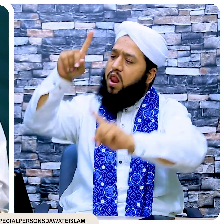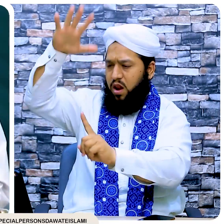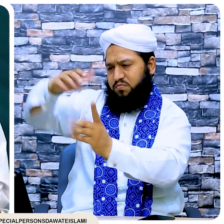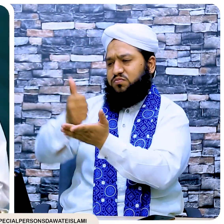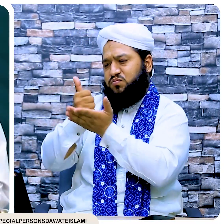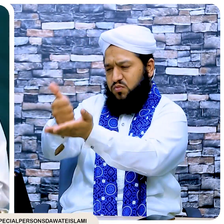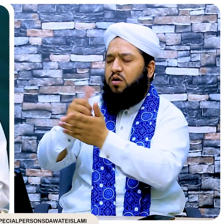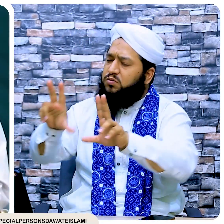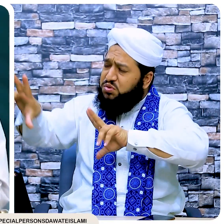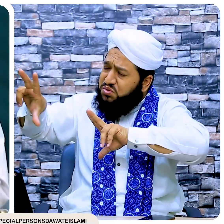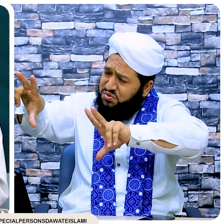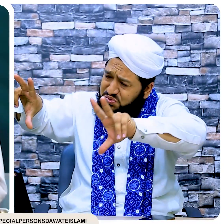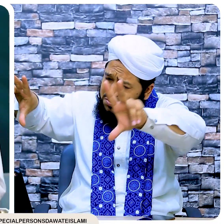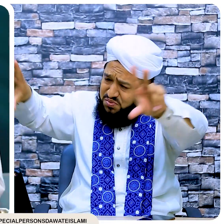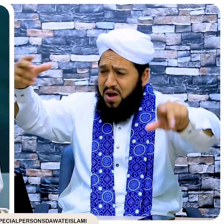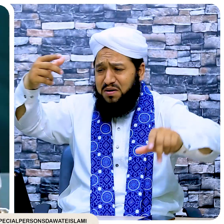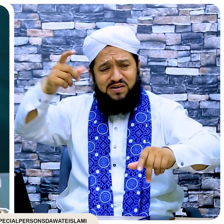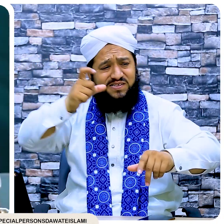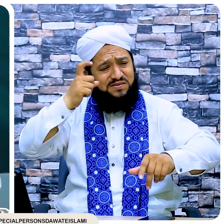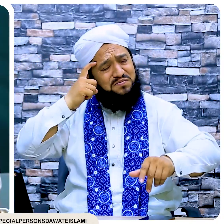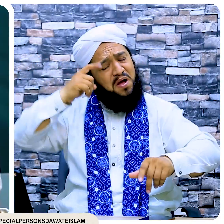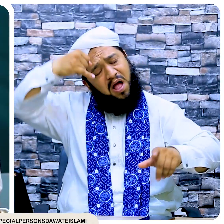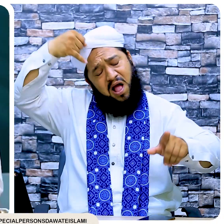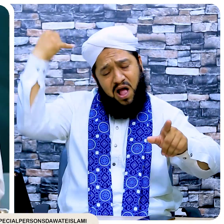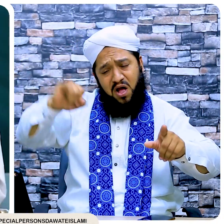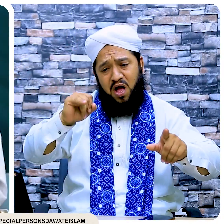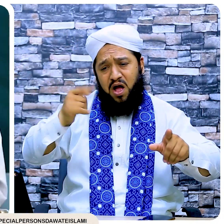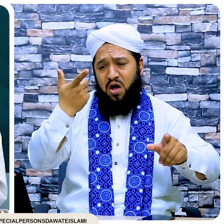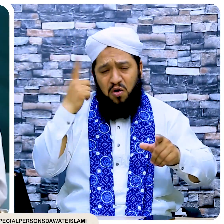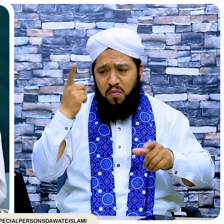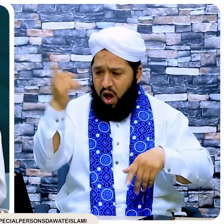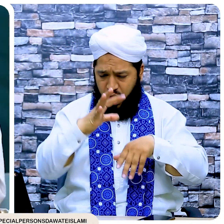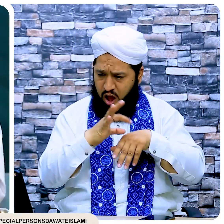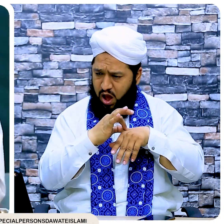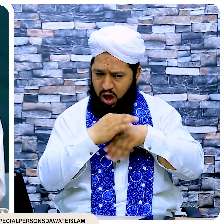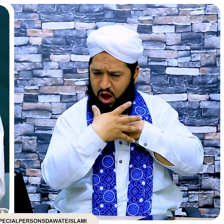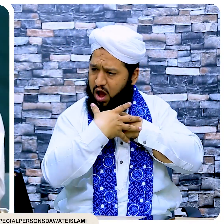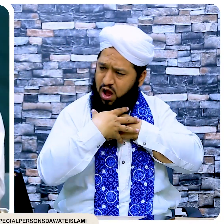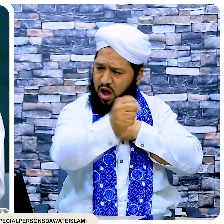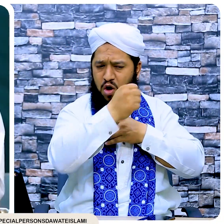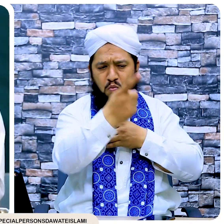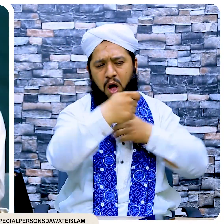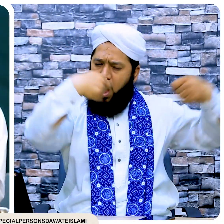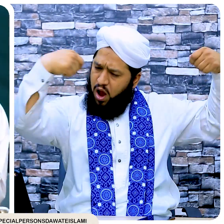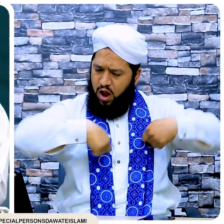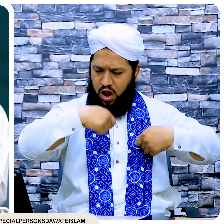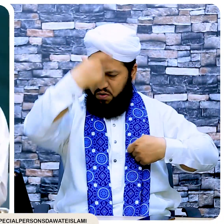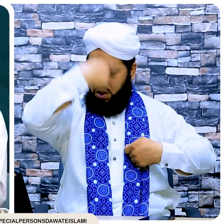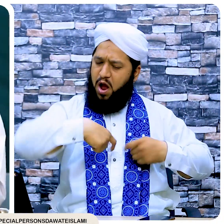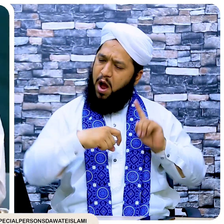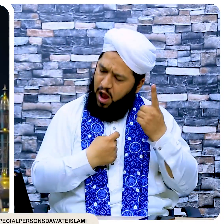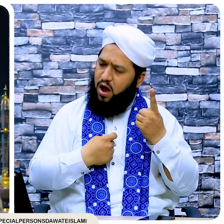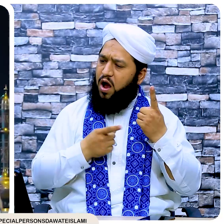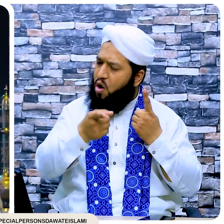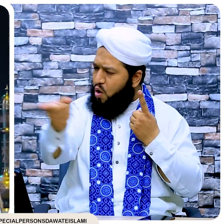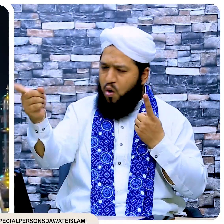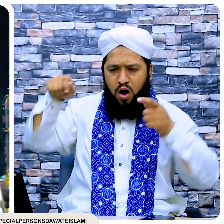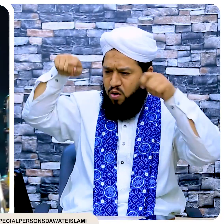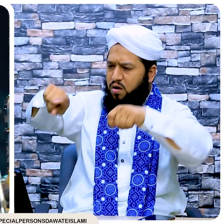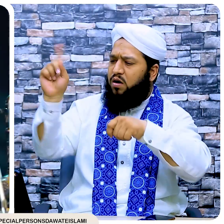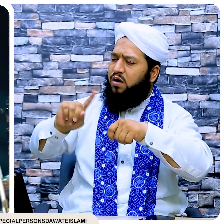جاؤ یہاں تک کہ اللہ تعالیٰ بلا ٹالے، دشمن جب مجھے پائیں گے تو تمہارا پیچھا نہ کریں گے، یہ میری خون کے پیاسے ہیں،